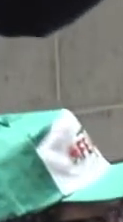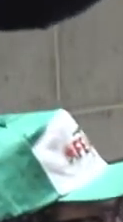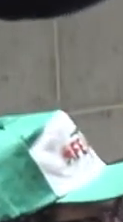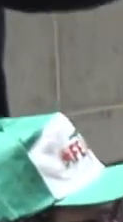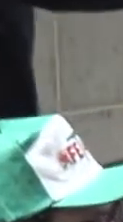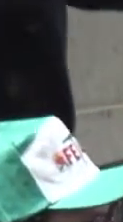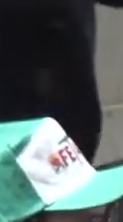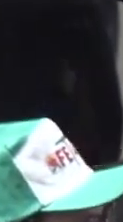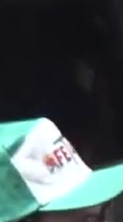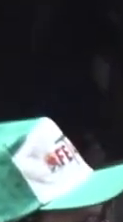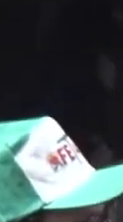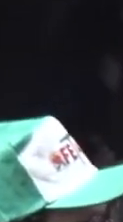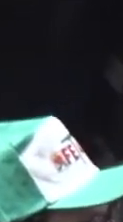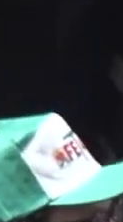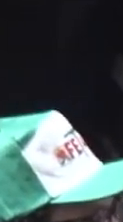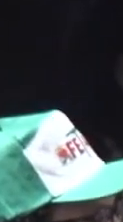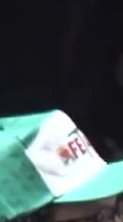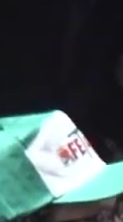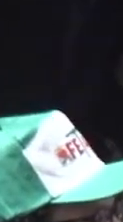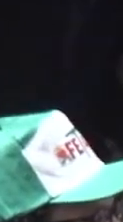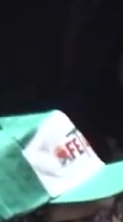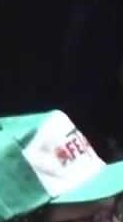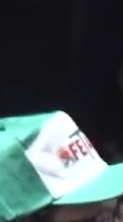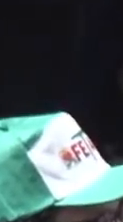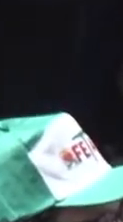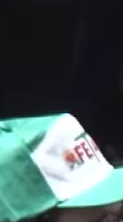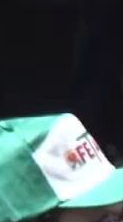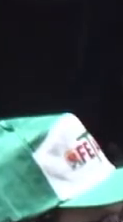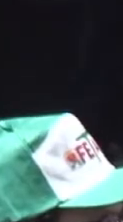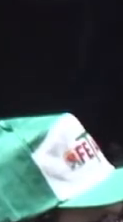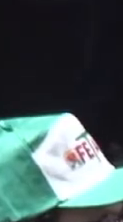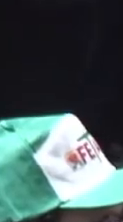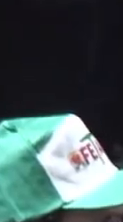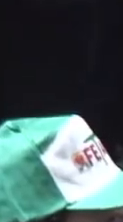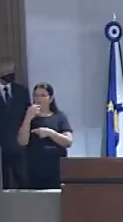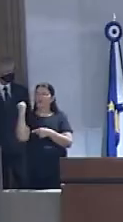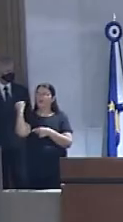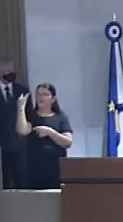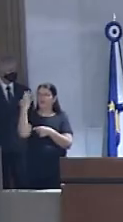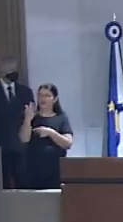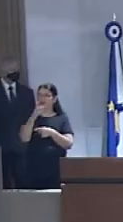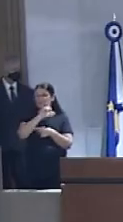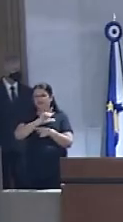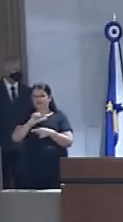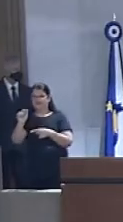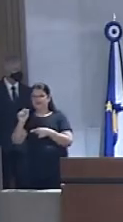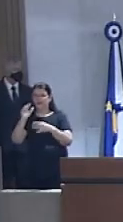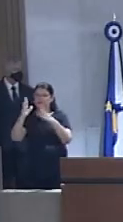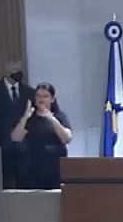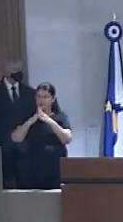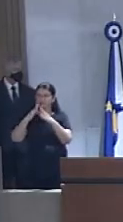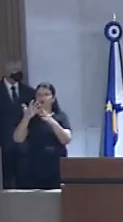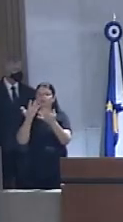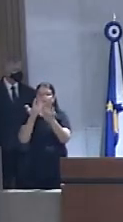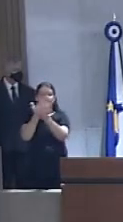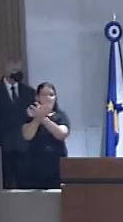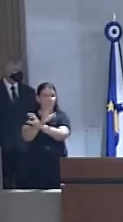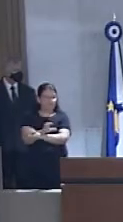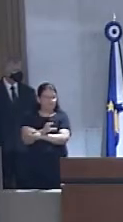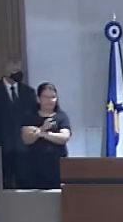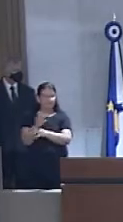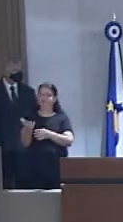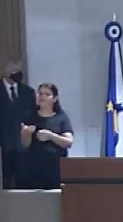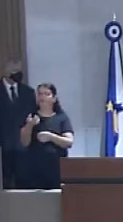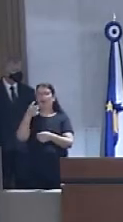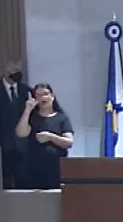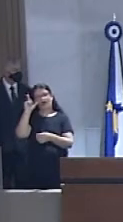a vinda de vocês aqui valeu a pena. Que valeu a pena sair madrugada lá de onde vocês vivem, lá do sertão, para vir